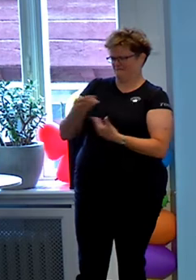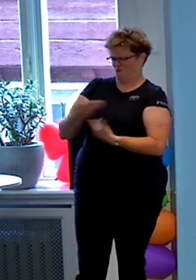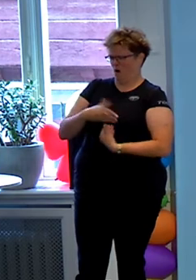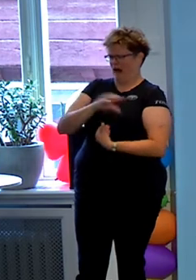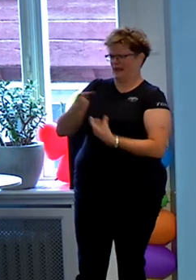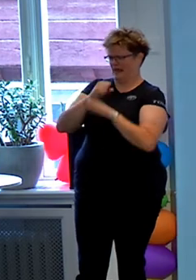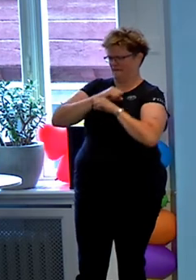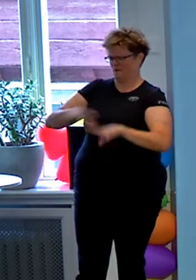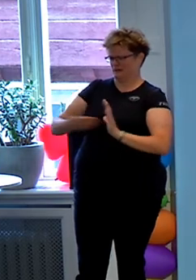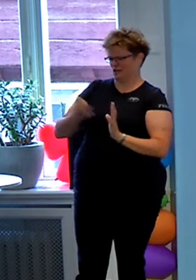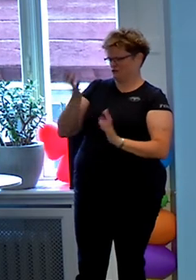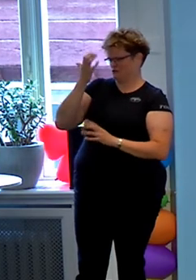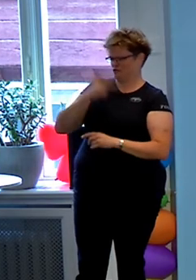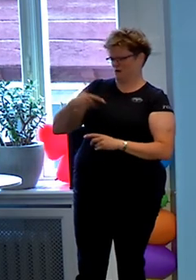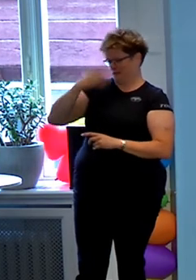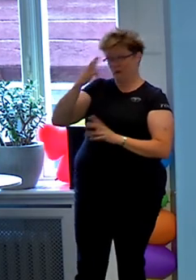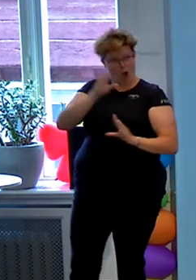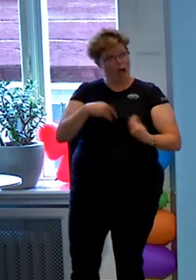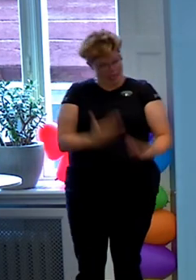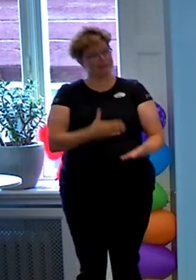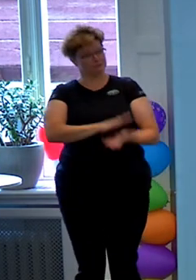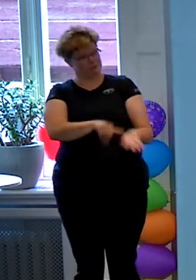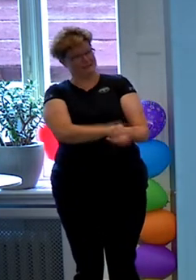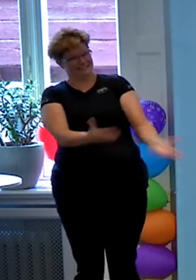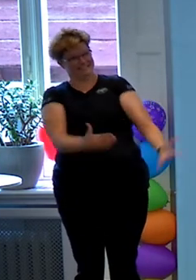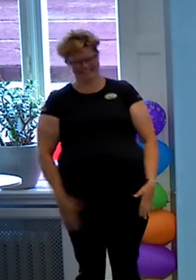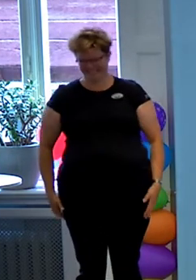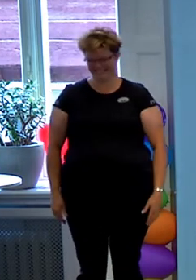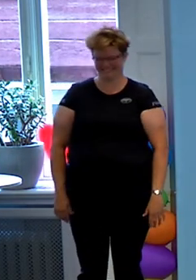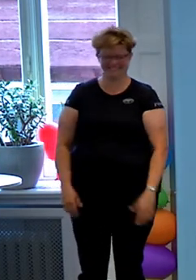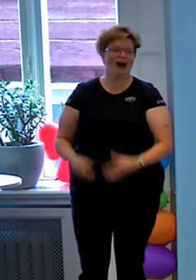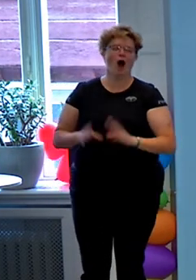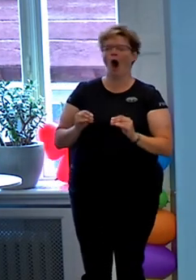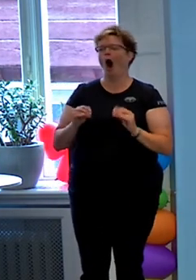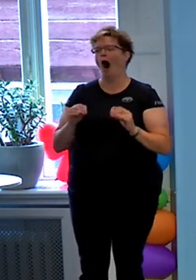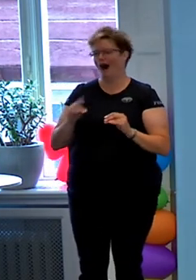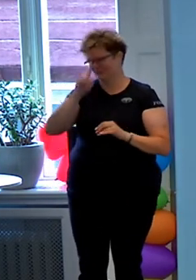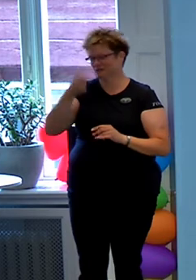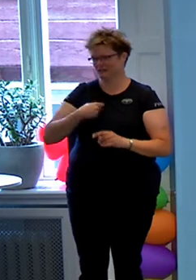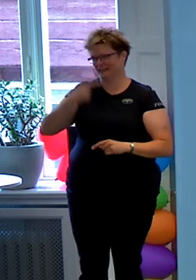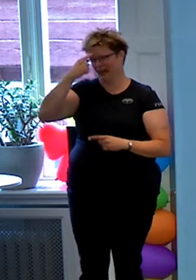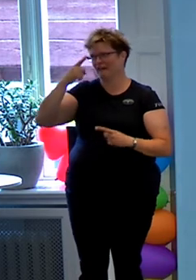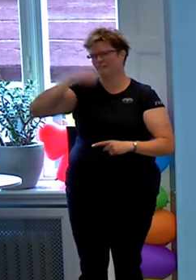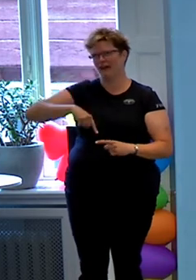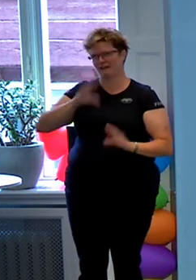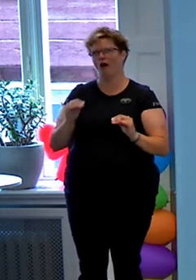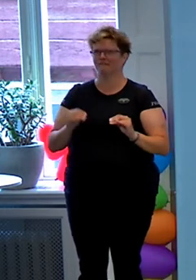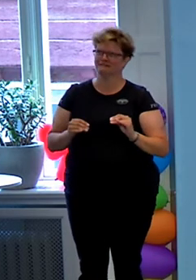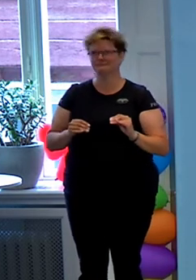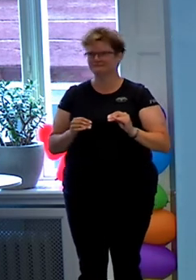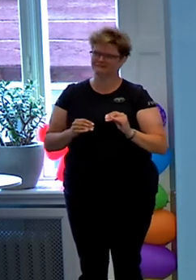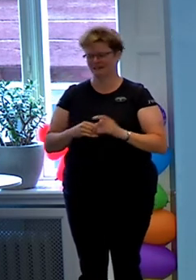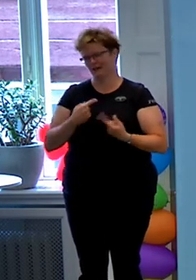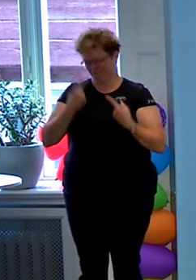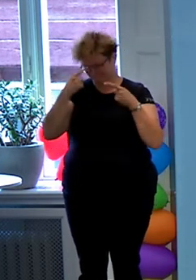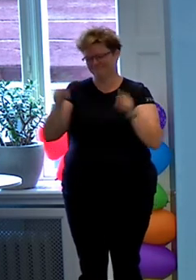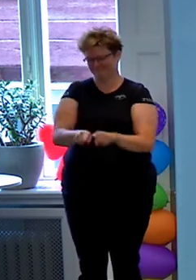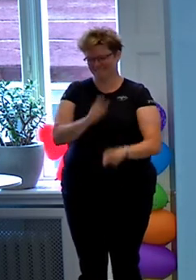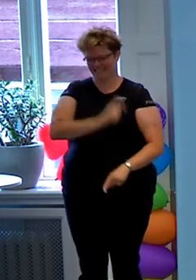hamnar ju i Köpenhamn. Ja, men det är ju i Skåne. Ja, okej. Okay. Ja, jag inser, jag gjorde tankefel. Jag är med